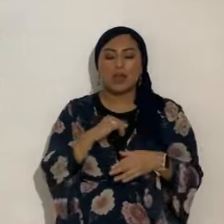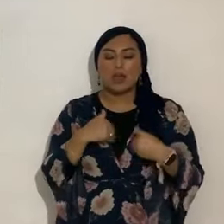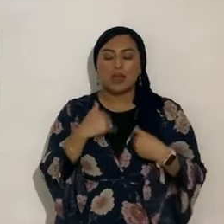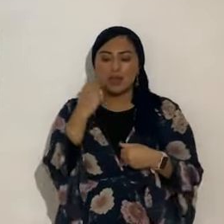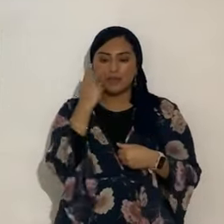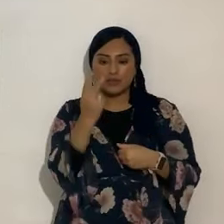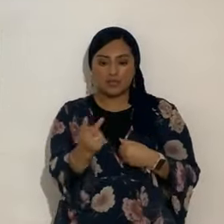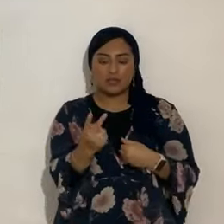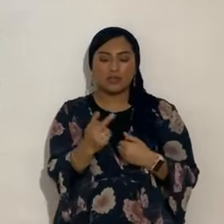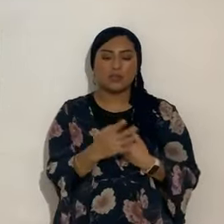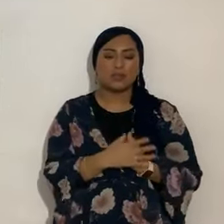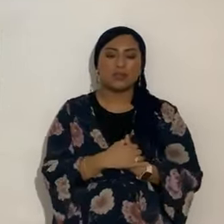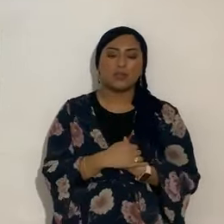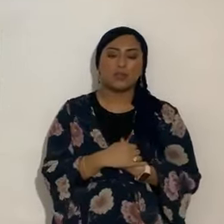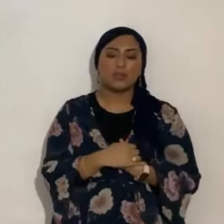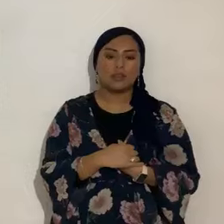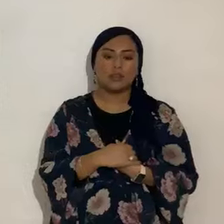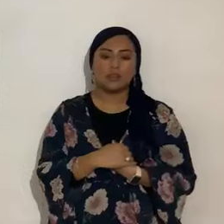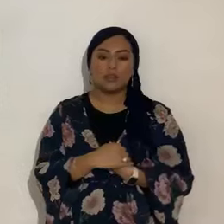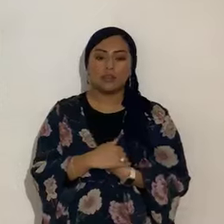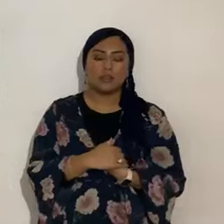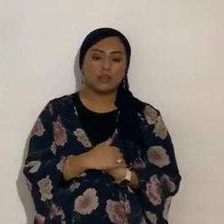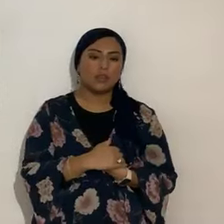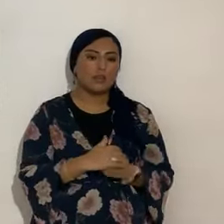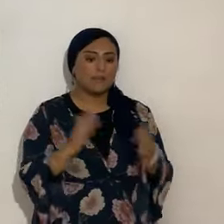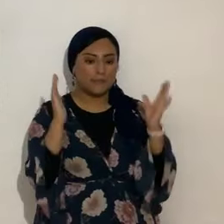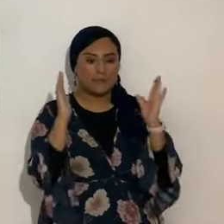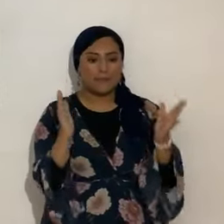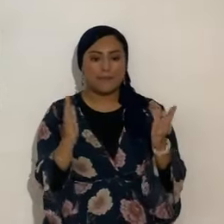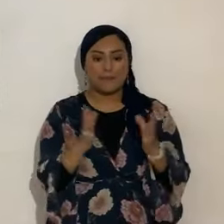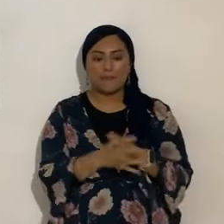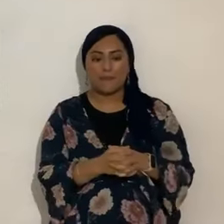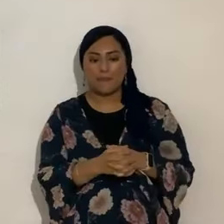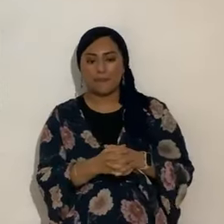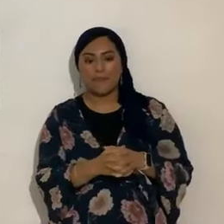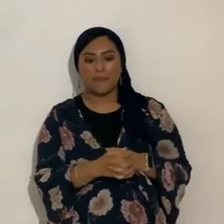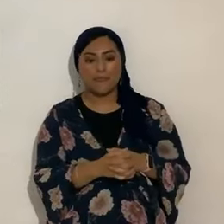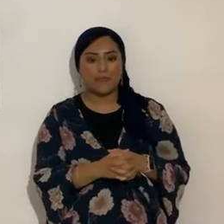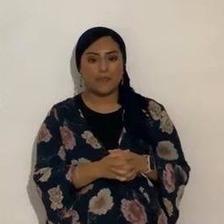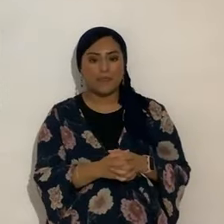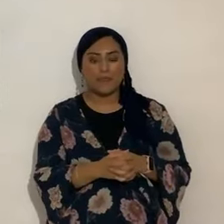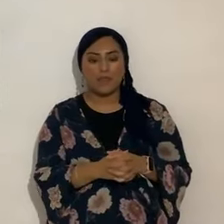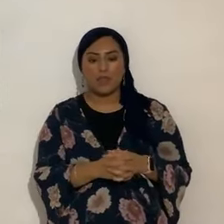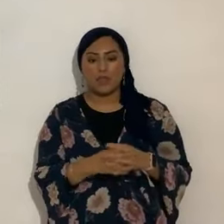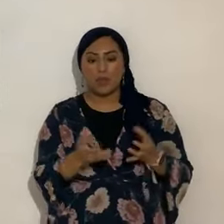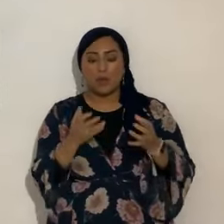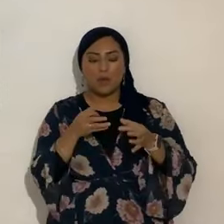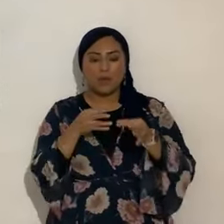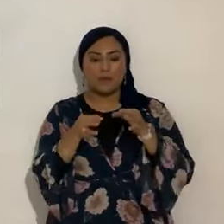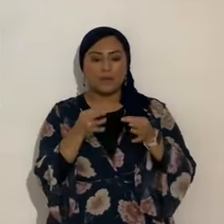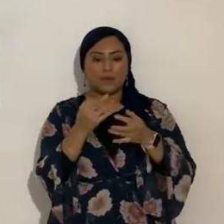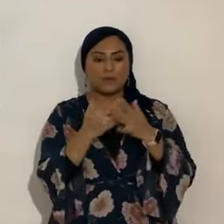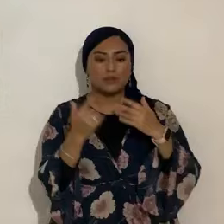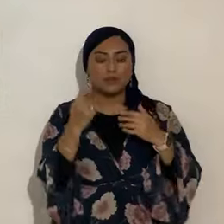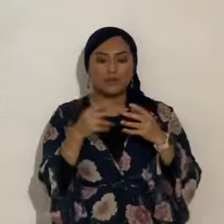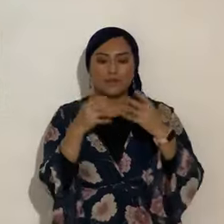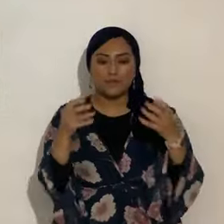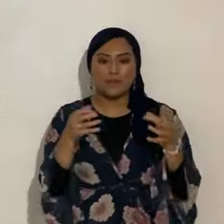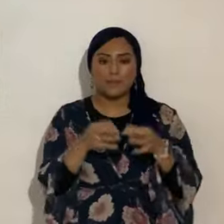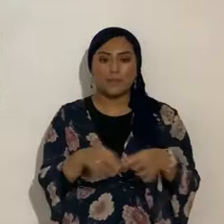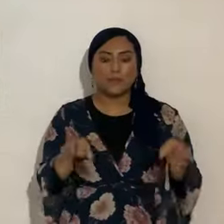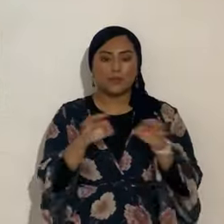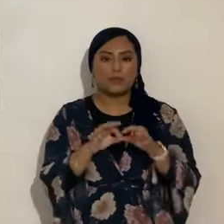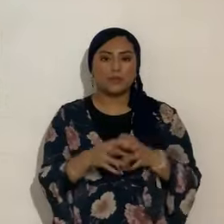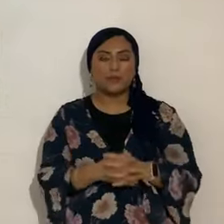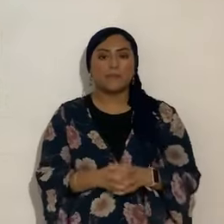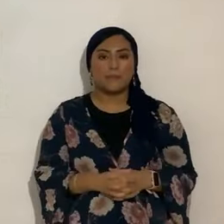la Keilah local y de la mundial, escuchen esto que acaban de escribir y ahorita les quiero explicar algo que es muy